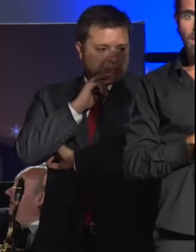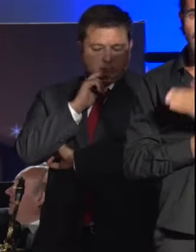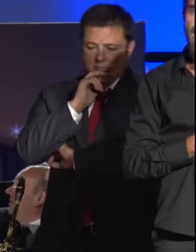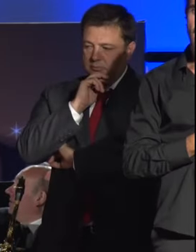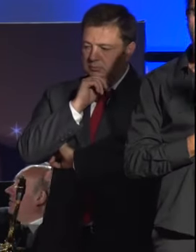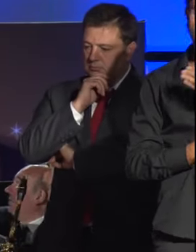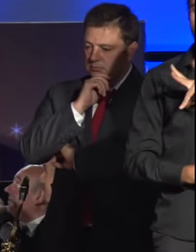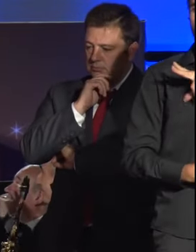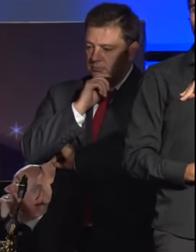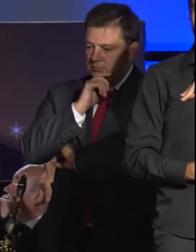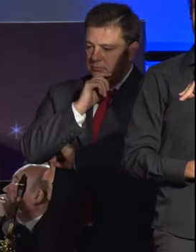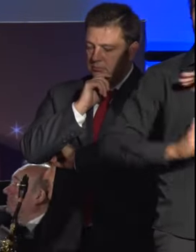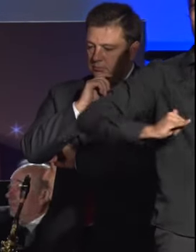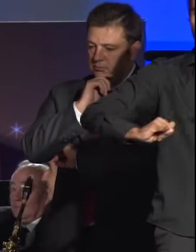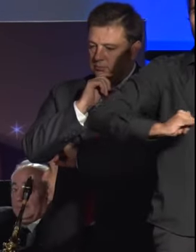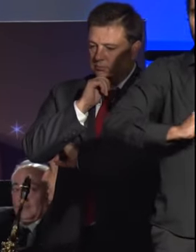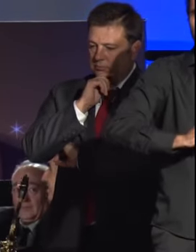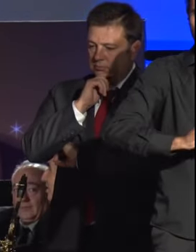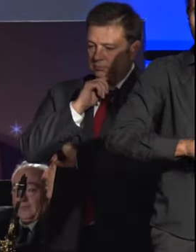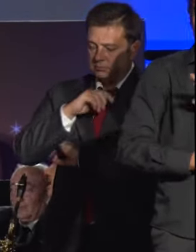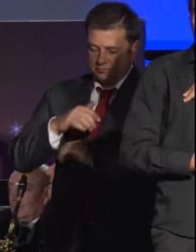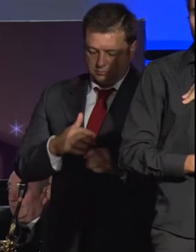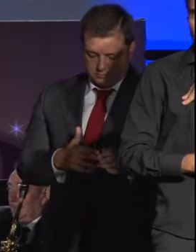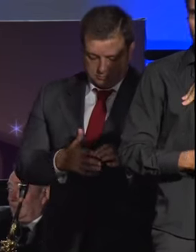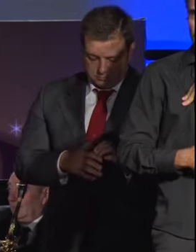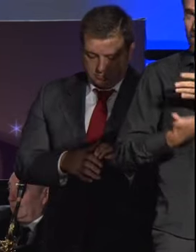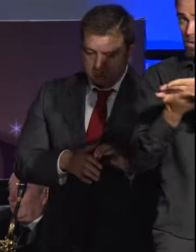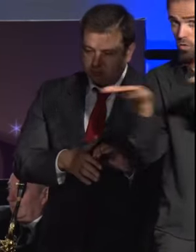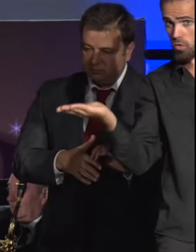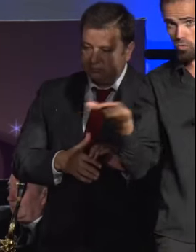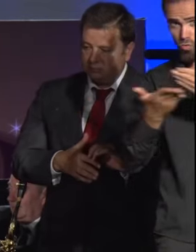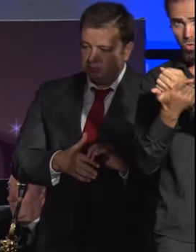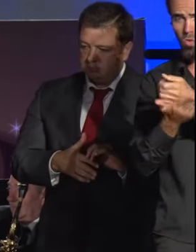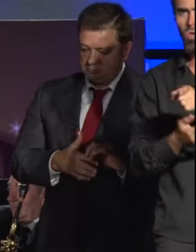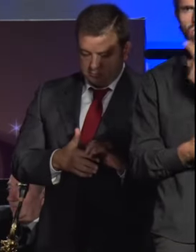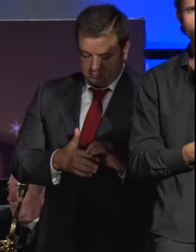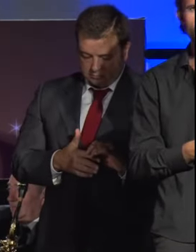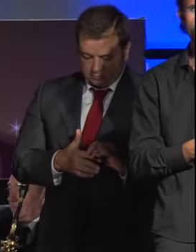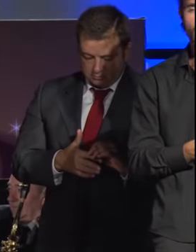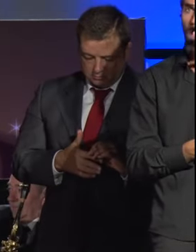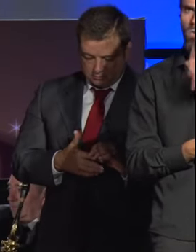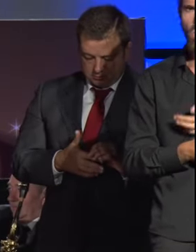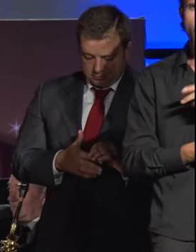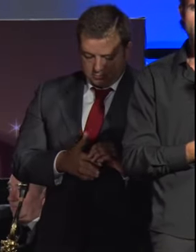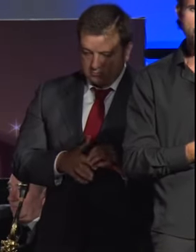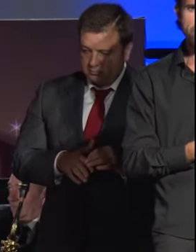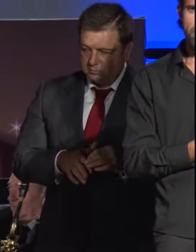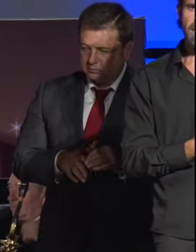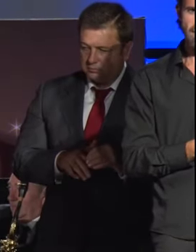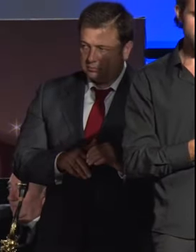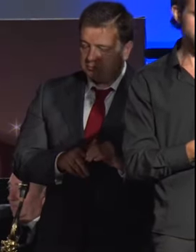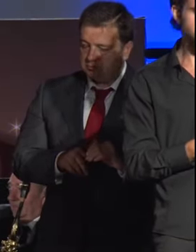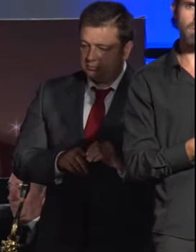concejal de festejos y a toda la concejalía, porque os puedo decir que llevan ya muchos meses y muchas